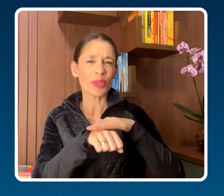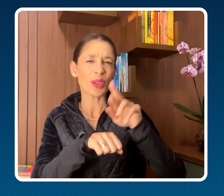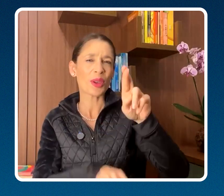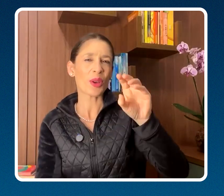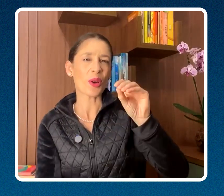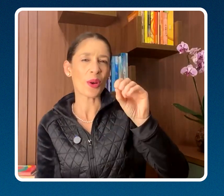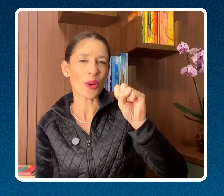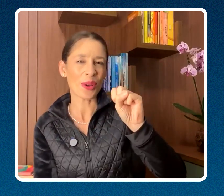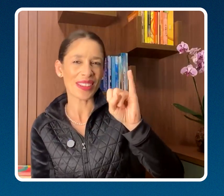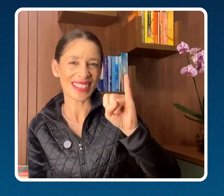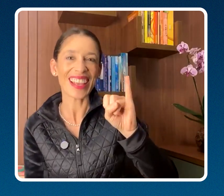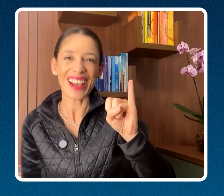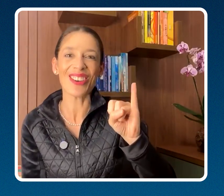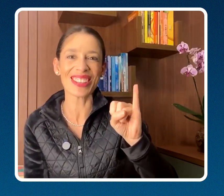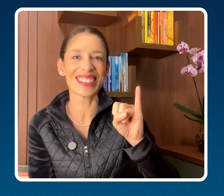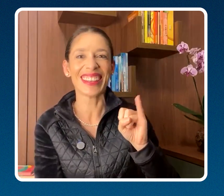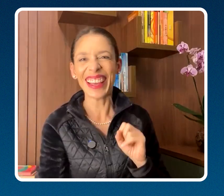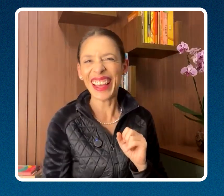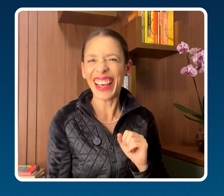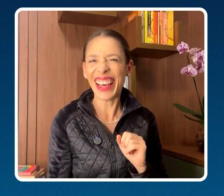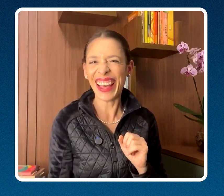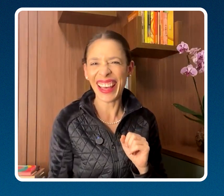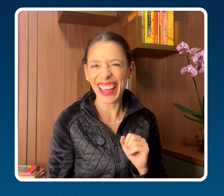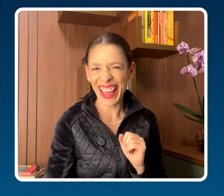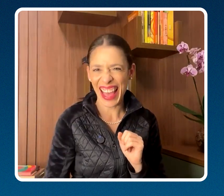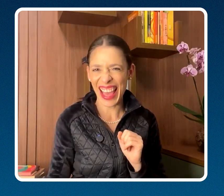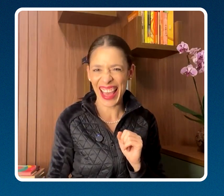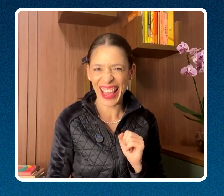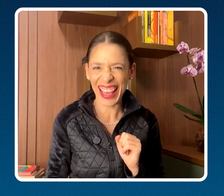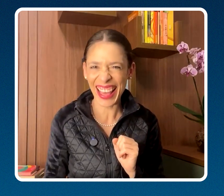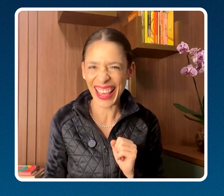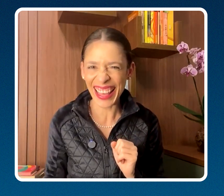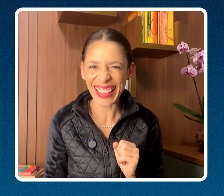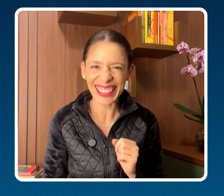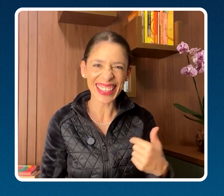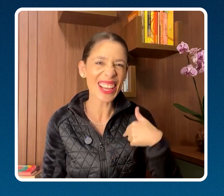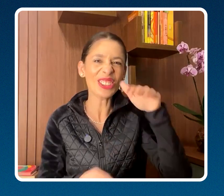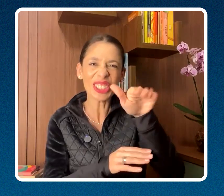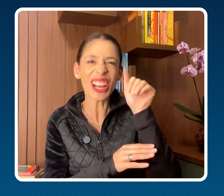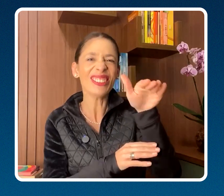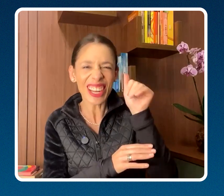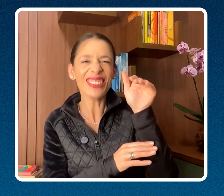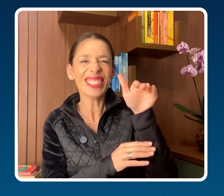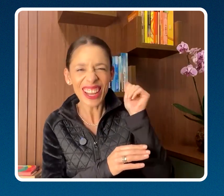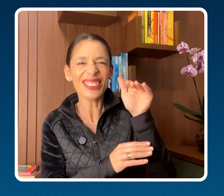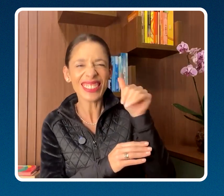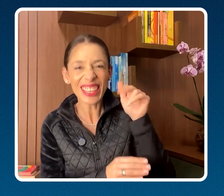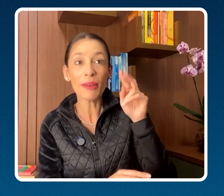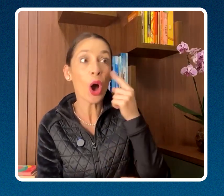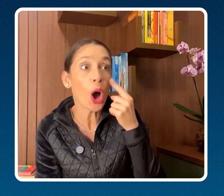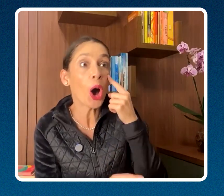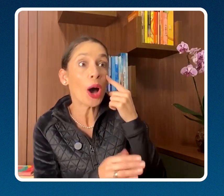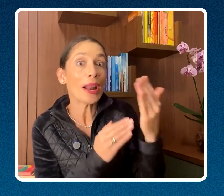Rose, tadinho, tem uma pessoa da equipe, professora, que eu chamo ela assim, vira e mexe, eu estou chamando, olha, aconteceu